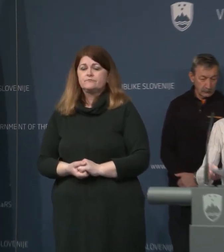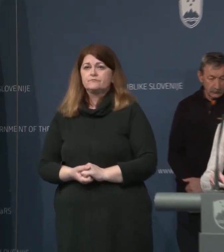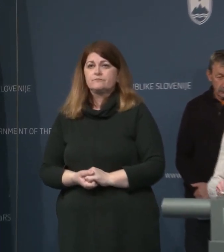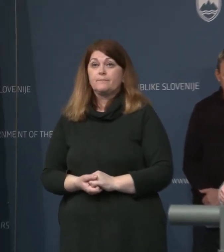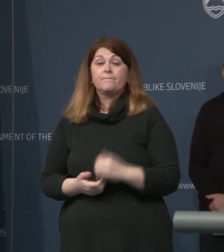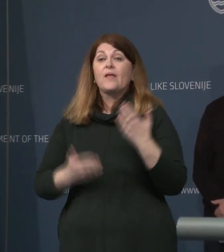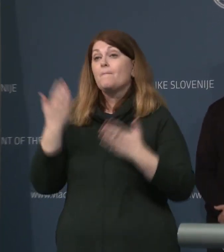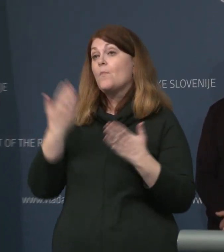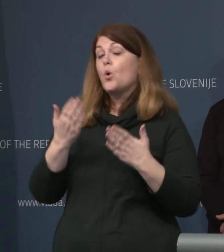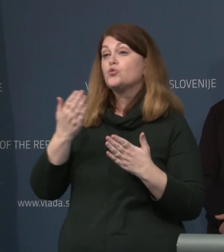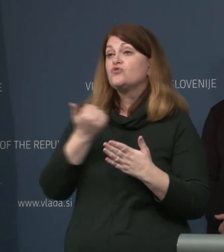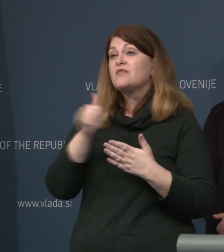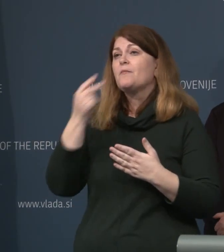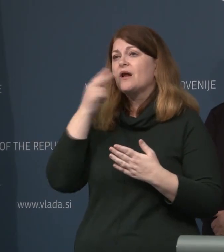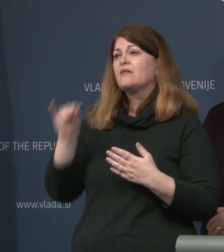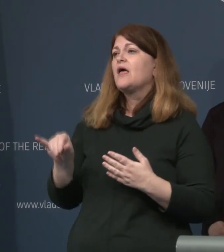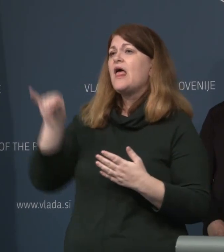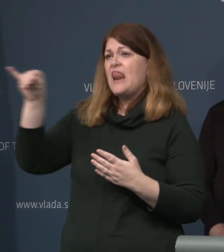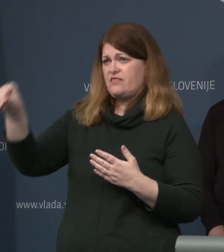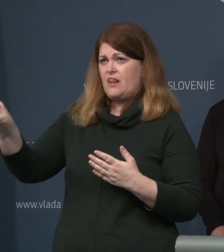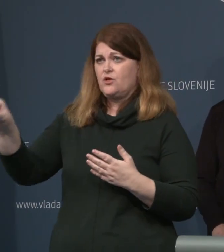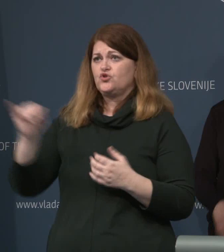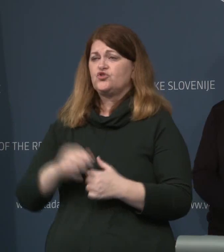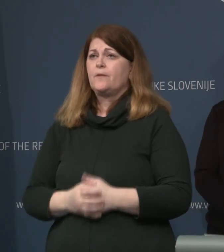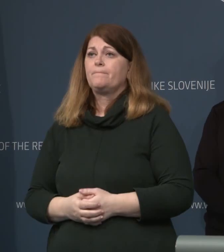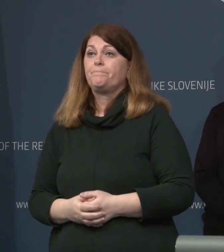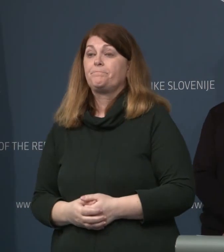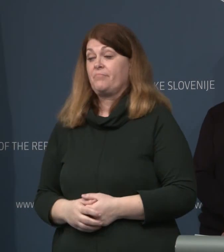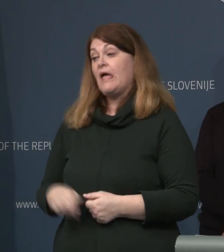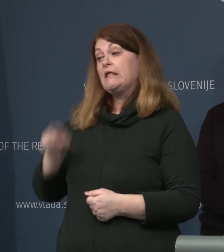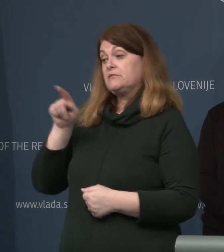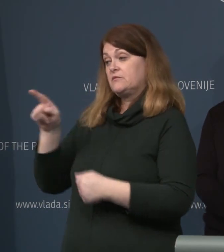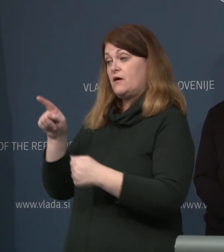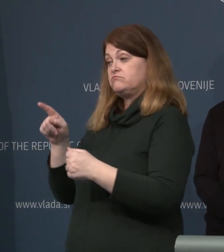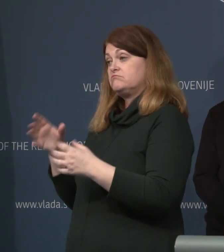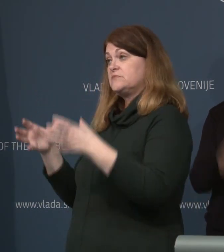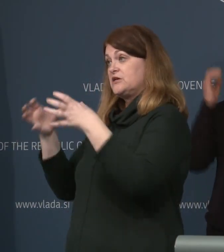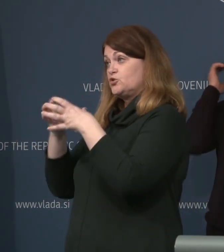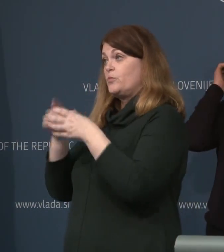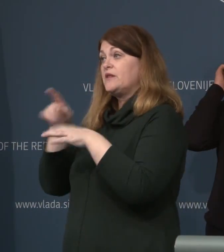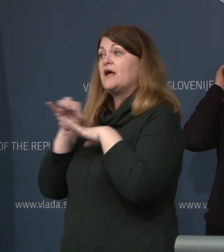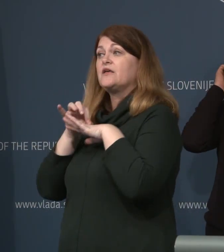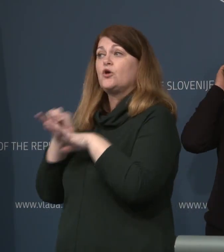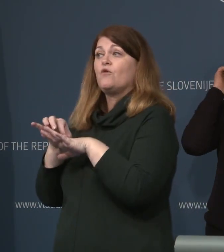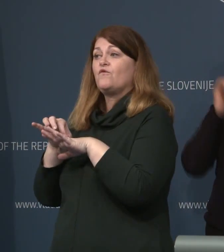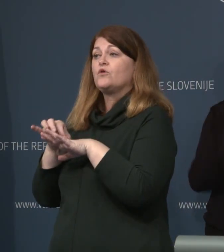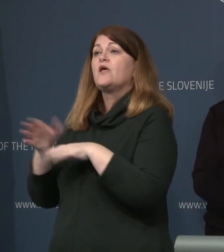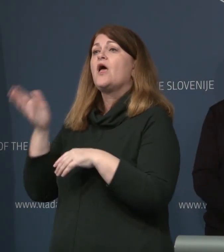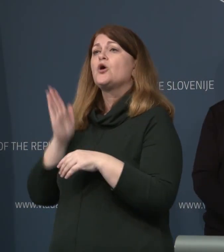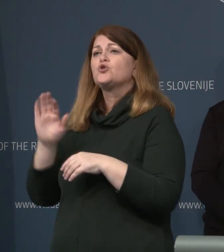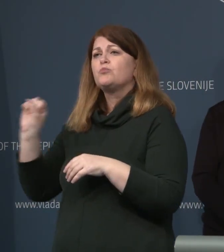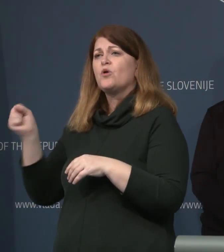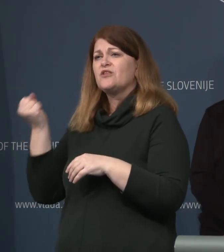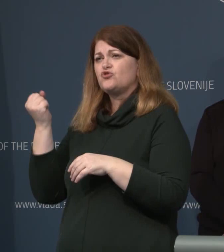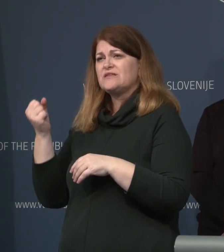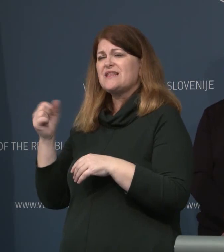Mogoče najprej glede brniškega letališča. Ta skupina ki jo vodi gospod Šestan, je